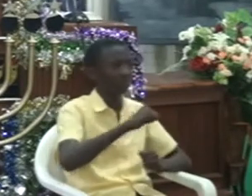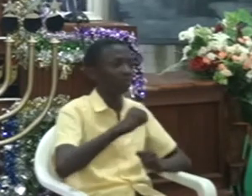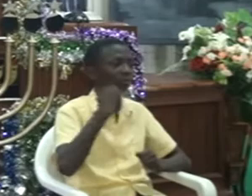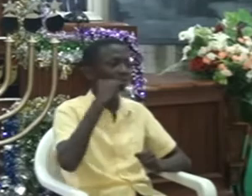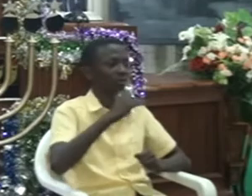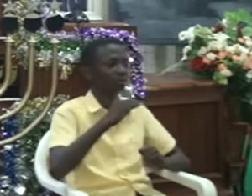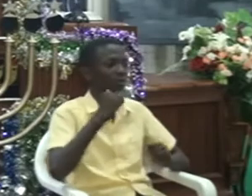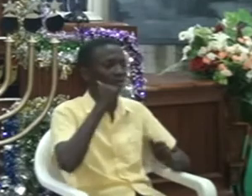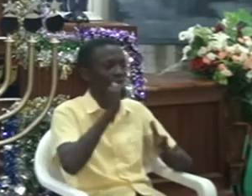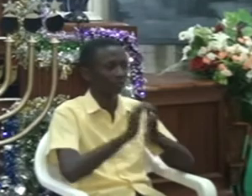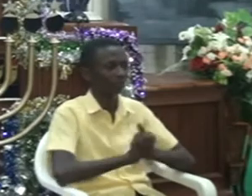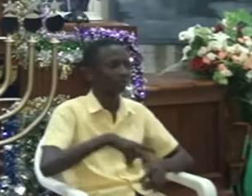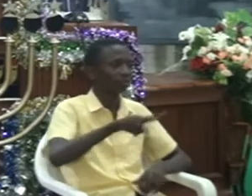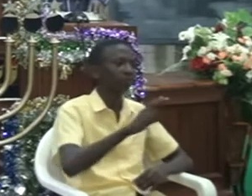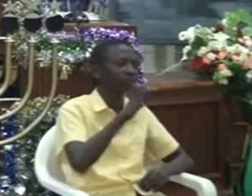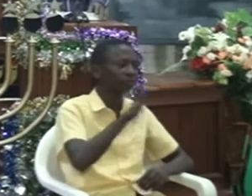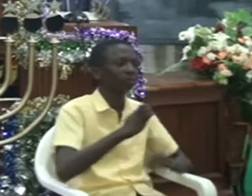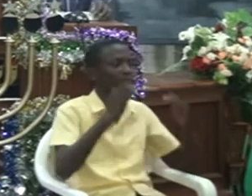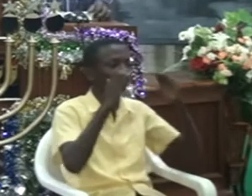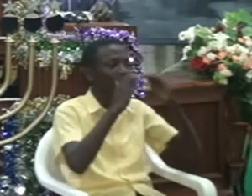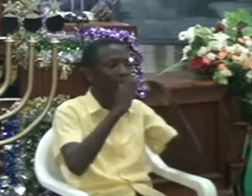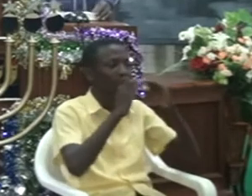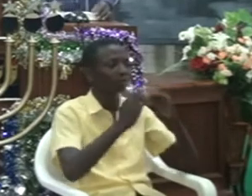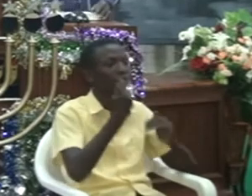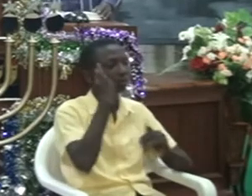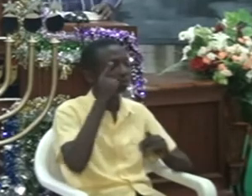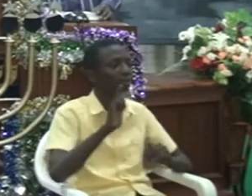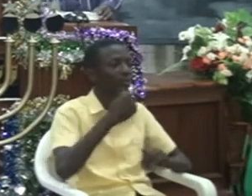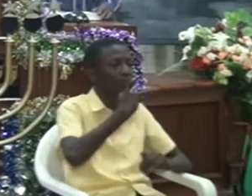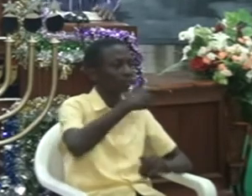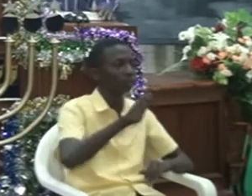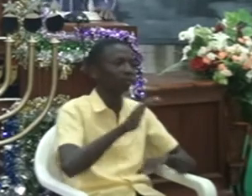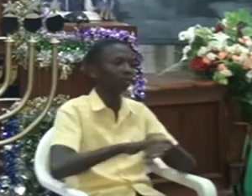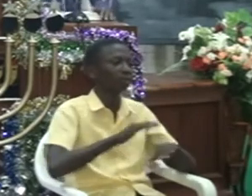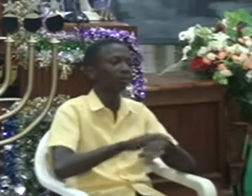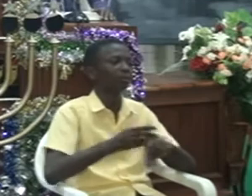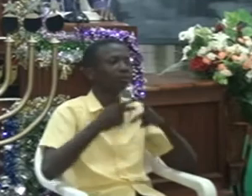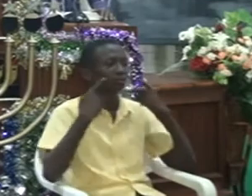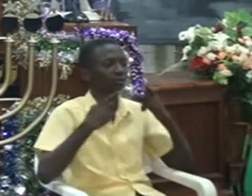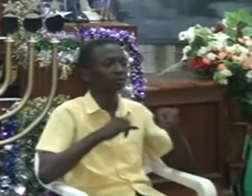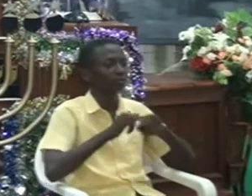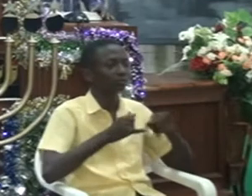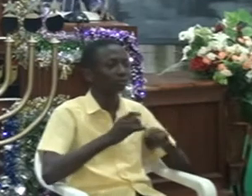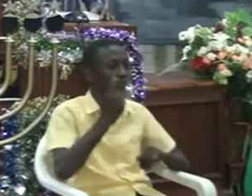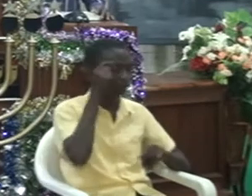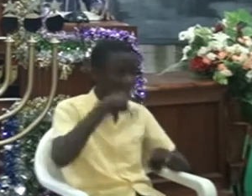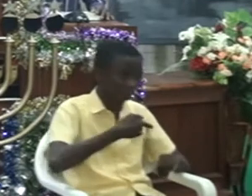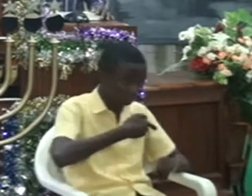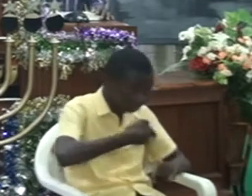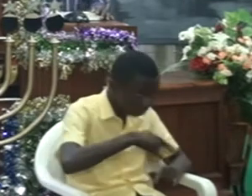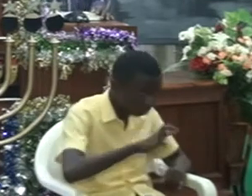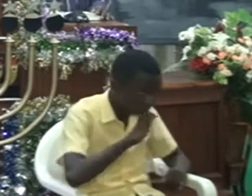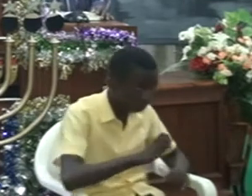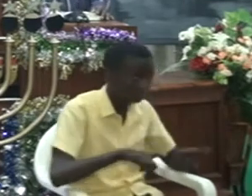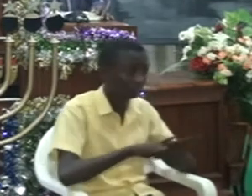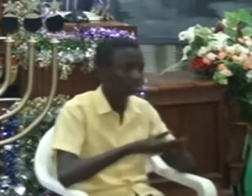sawa pamoja mbele yake mko wa kondoo zake. Parce qu'il est aussi le pasteur de sa femme. Kwa sababu yeye pia